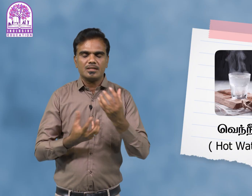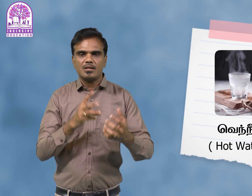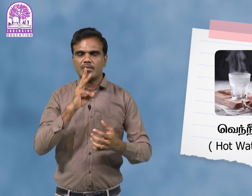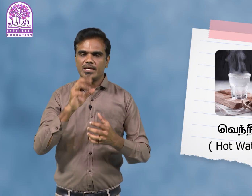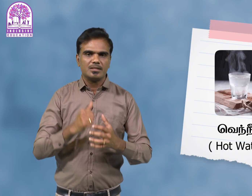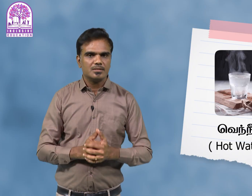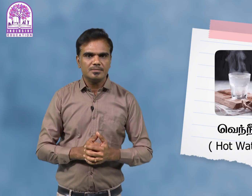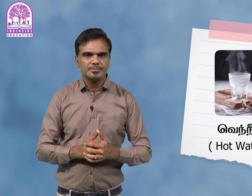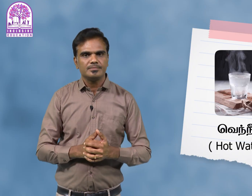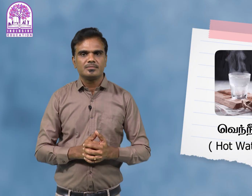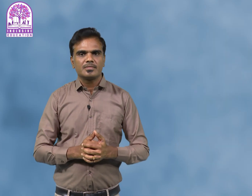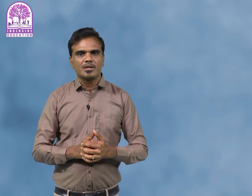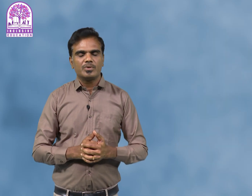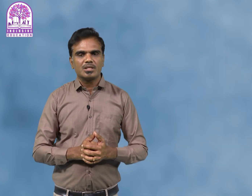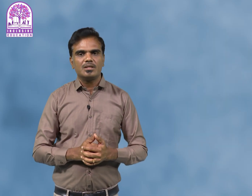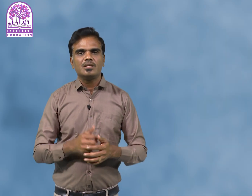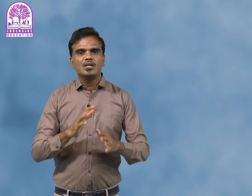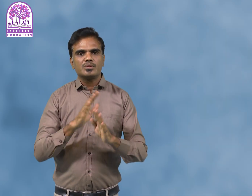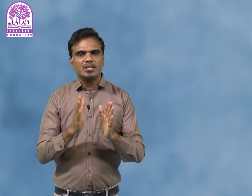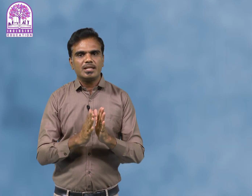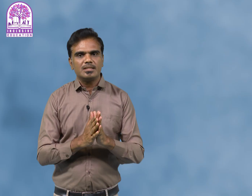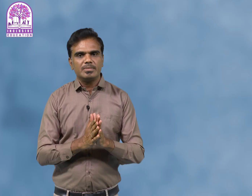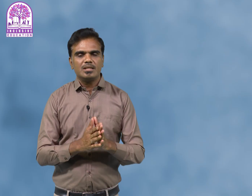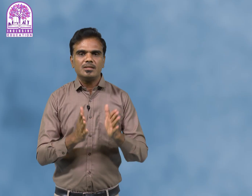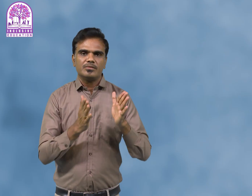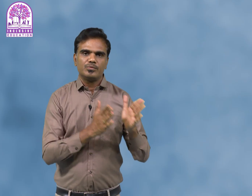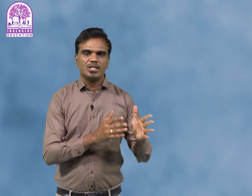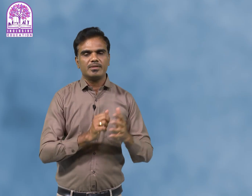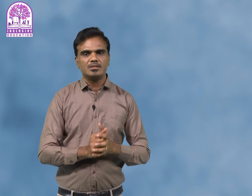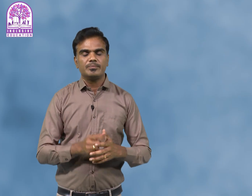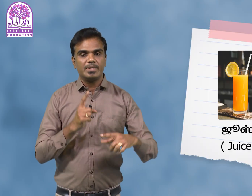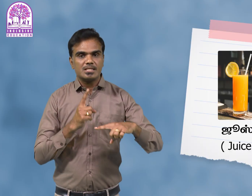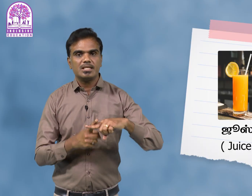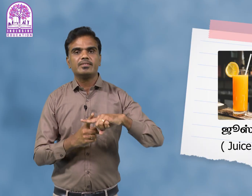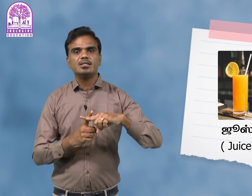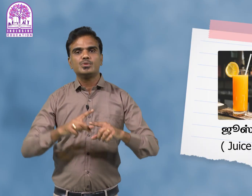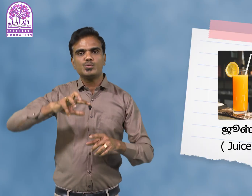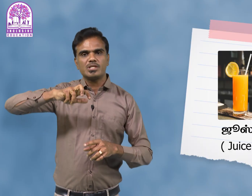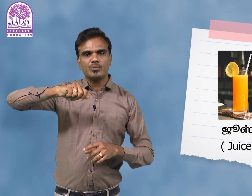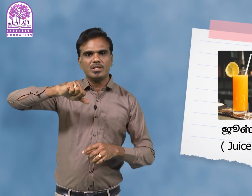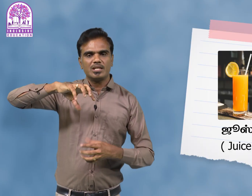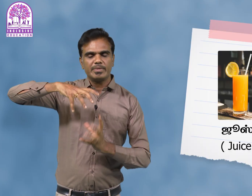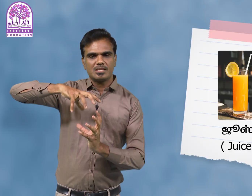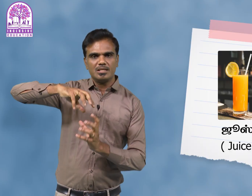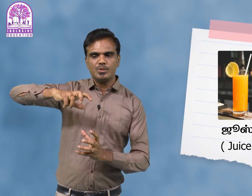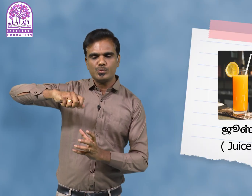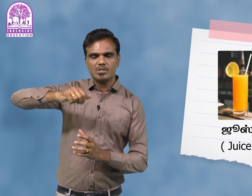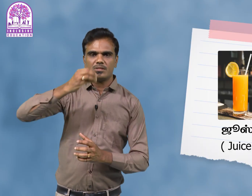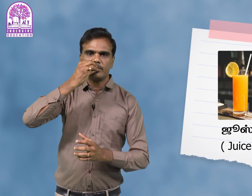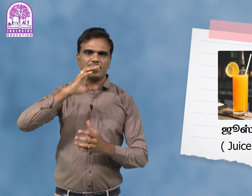ஹாட் வாட்டர் இருக்குது. புரியுதுங்களா? ஸோ இதெல்லாம் எடுத்து அப்படின்னா ஃபுட்டில் வருது. ப்ளஸ் நீங்கள் வந்து ஜூஸ் எதை குடிக்கிறீங்க, மிக்சியில் ஜூஸ் சாப்பிட்றீங்க,